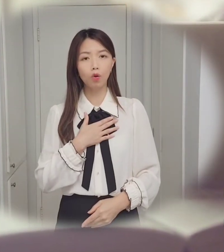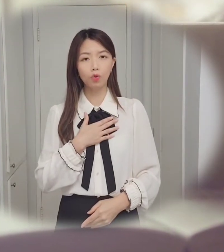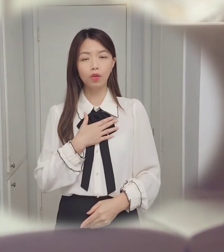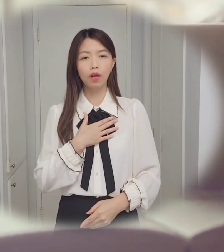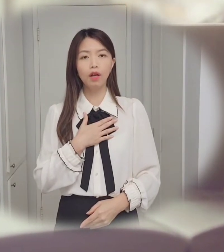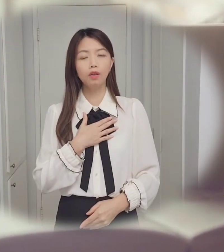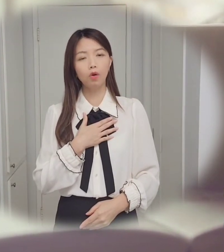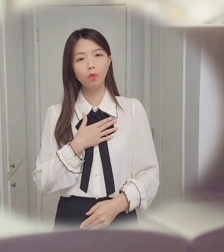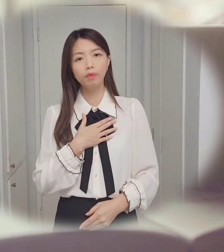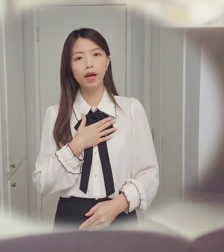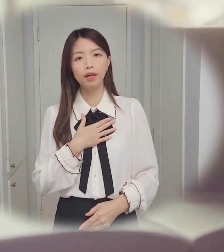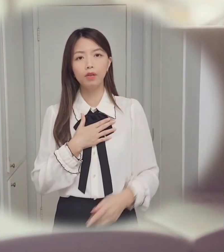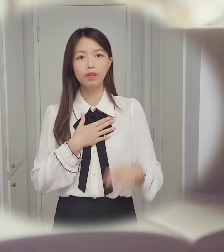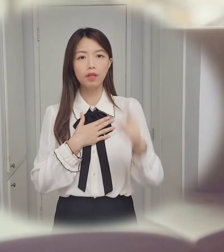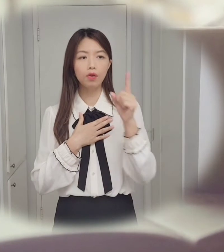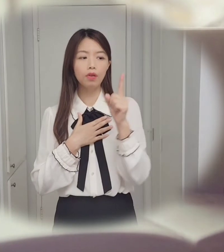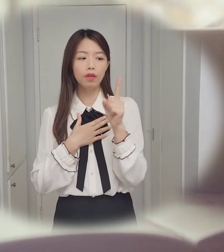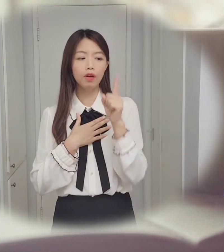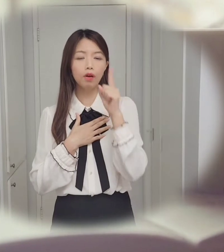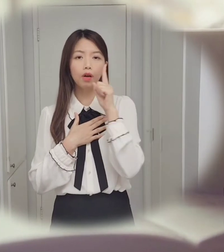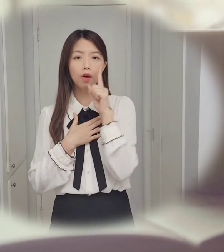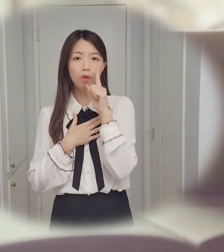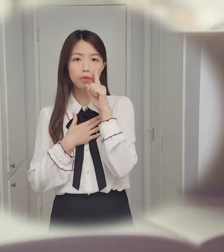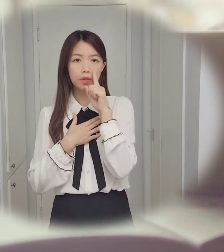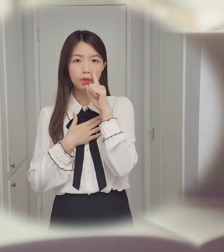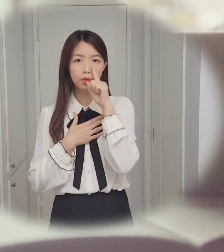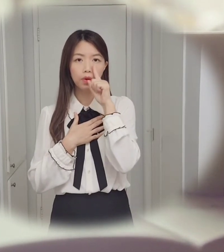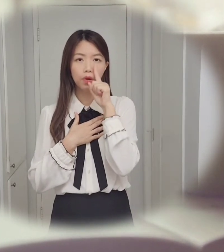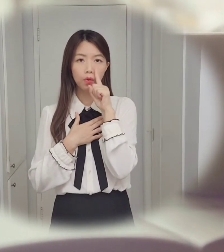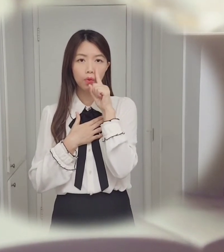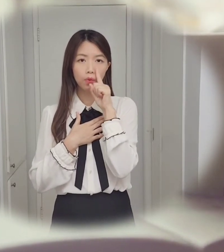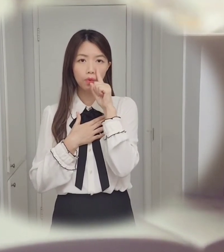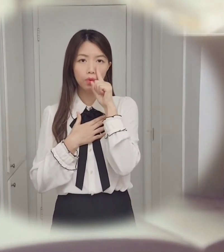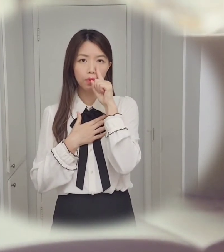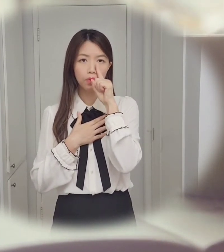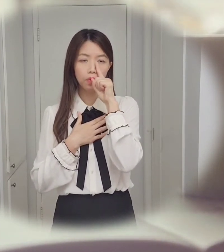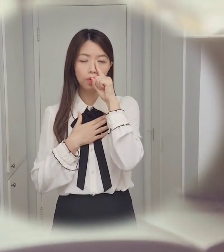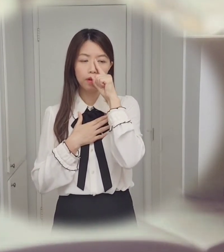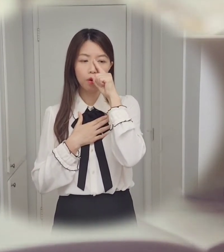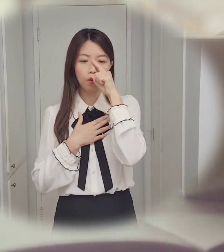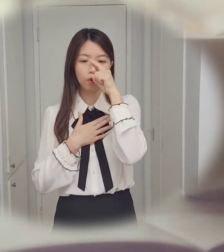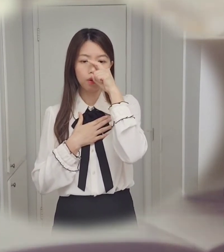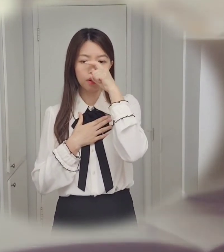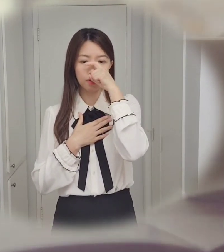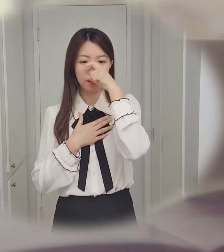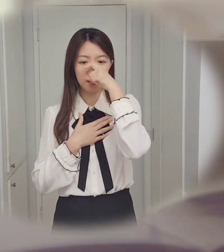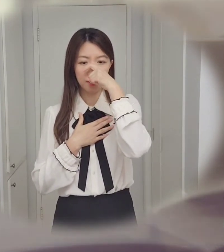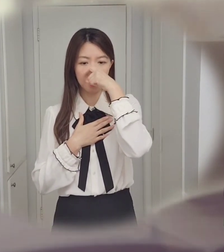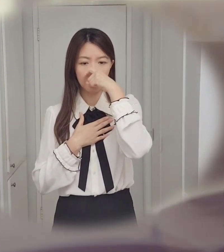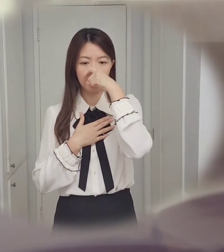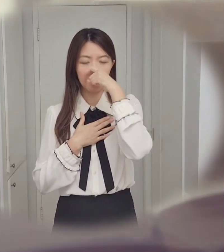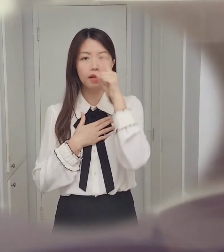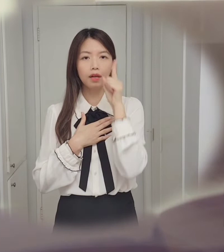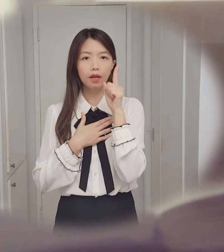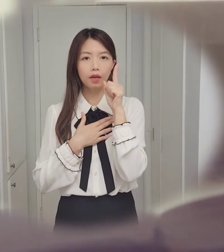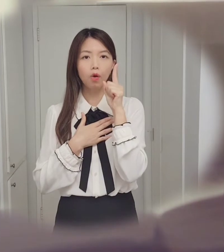나의 더럽다 이런 뜻의 소원은요, 검지로 코를